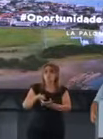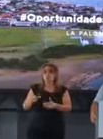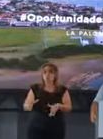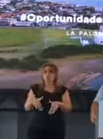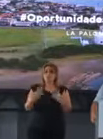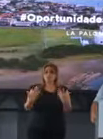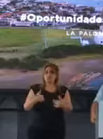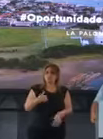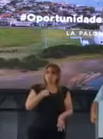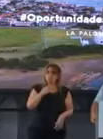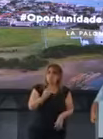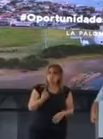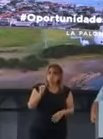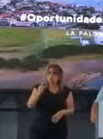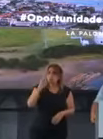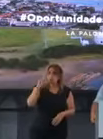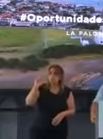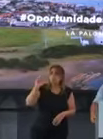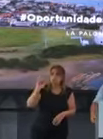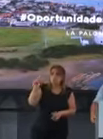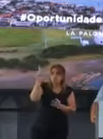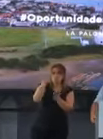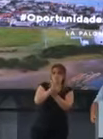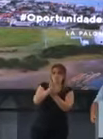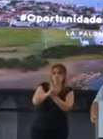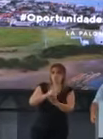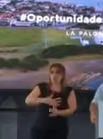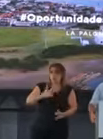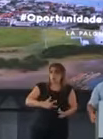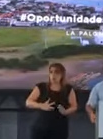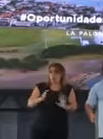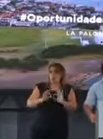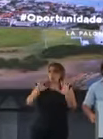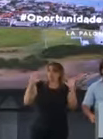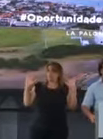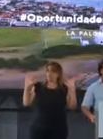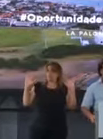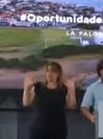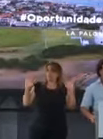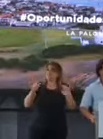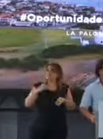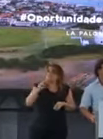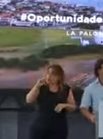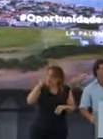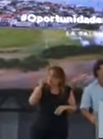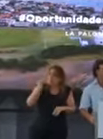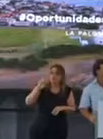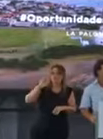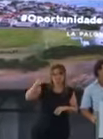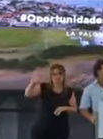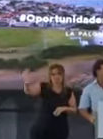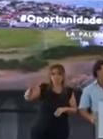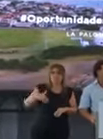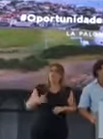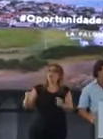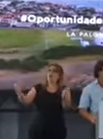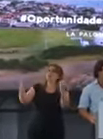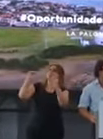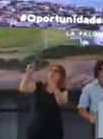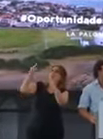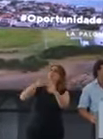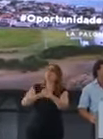a mí me sirven, si respetan obviamente los derechos humanos y la democracia, si le sirven a mi país. Yo no soy hincha de un presidente o del otro.